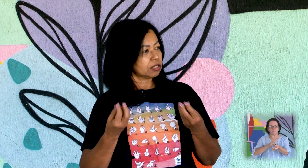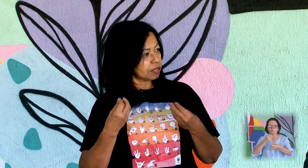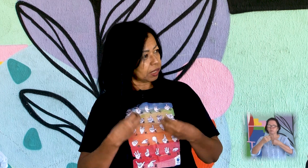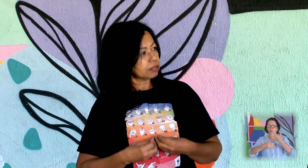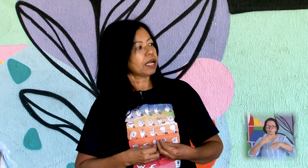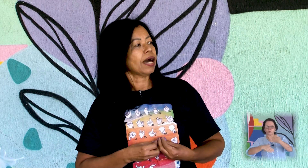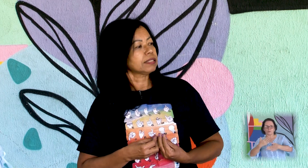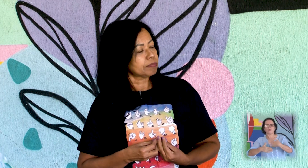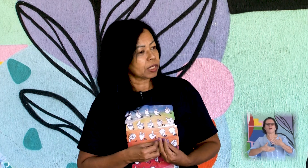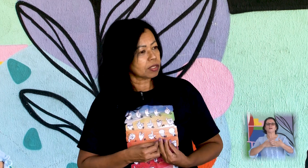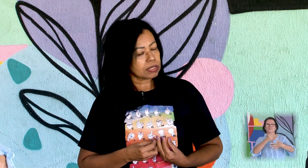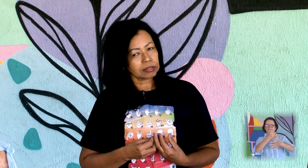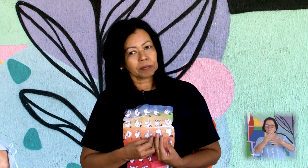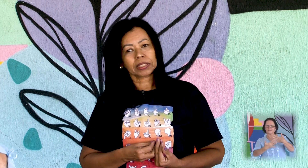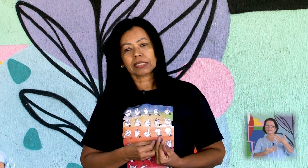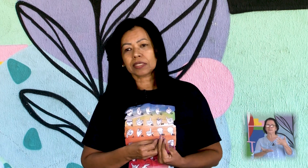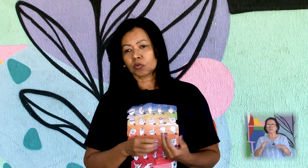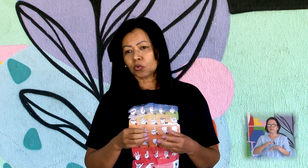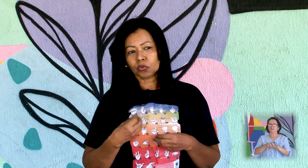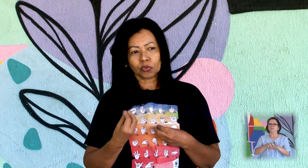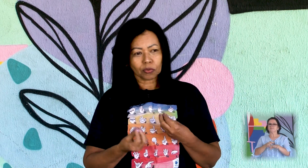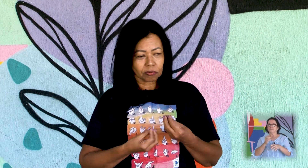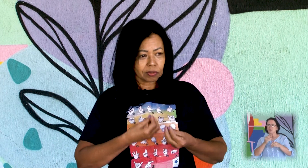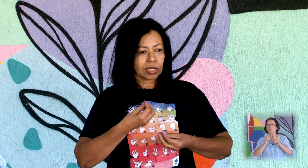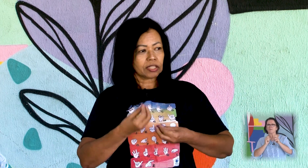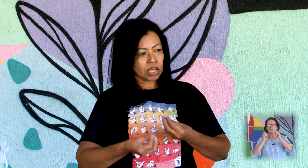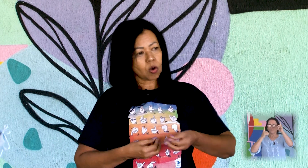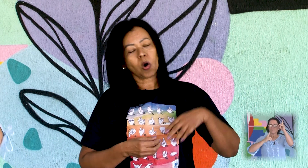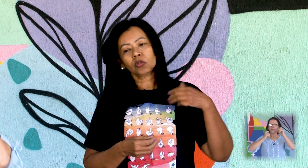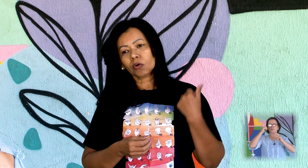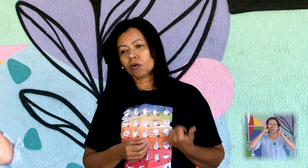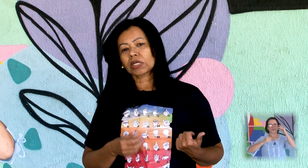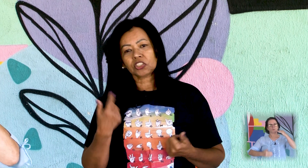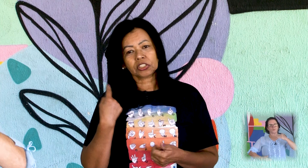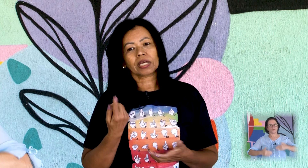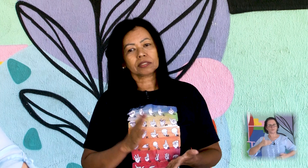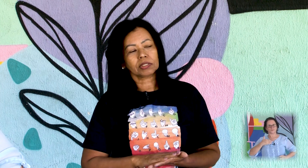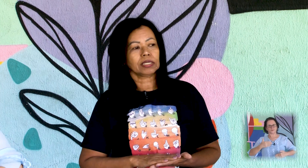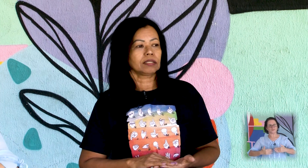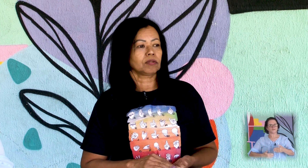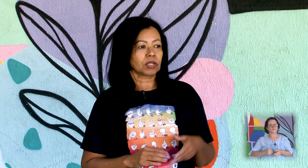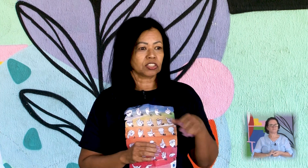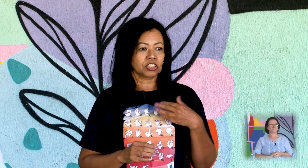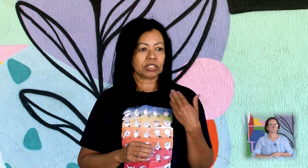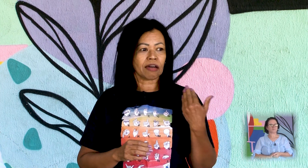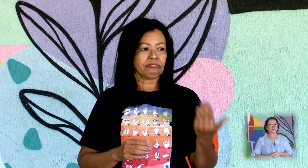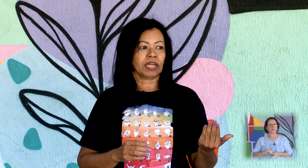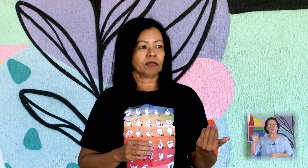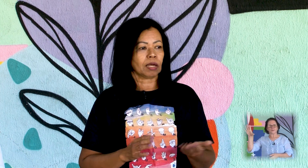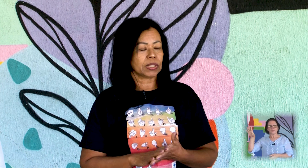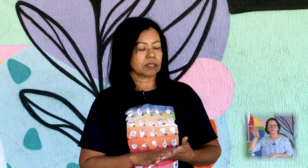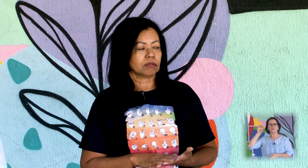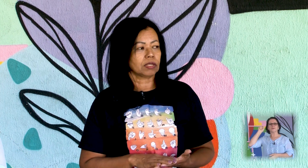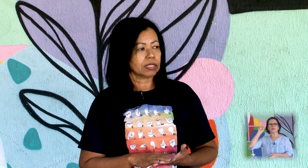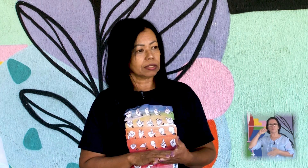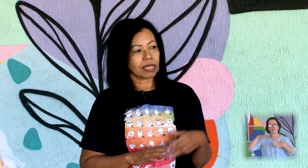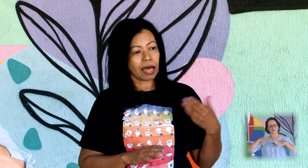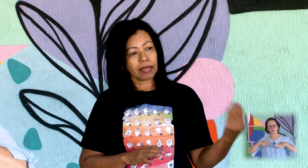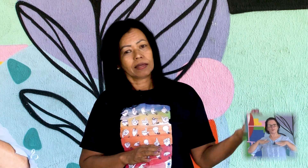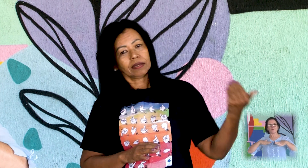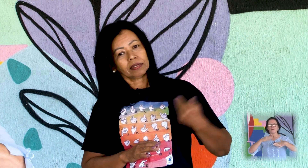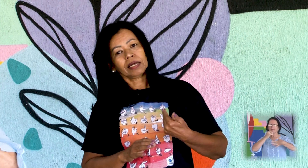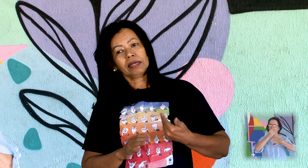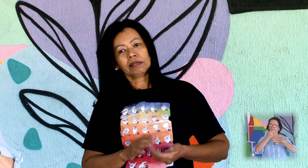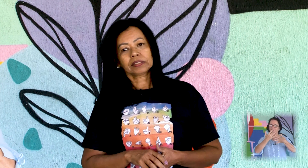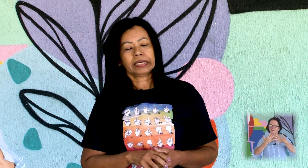a gente também traz para a nossa interpretação. Tudo é de acordo com o que a gente está escutando, com o que a gente está vendo da pessoa que